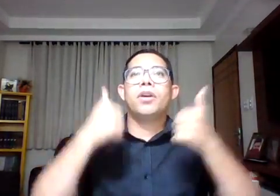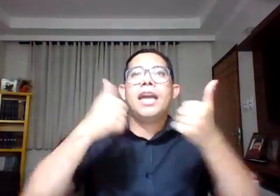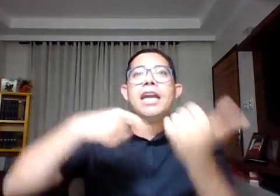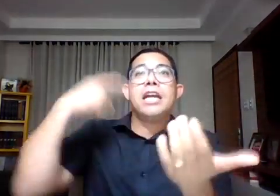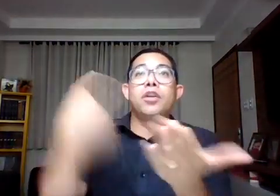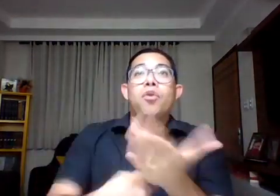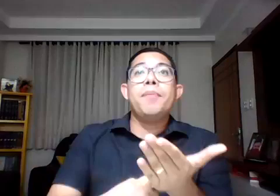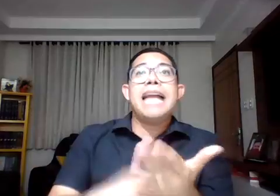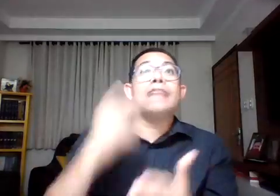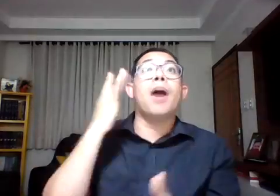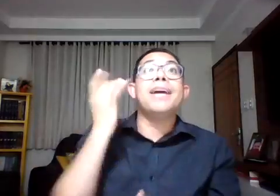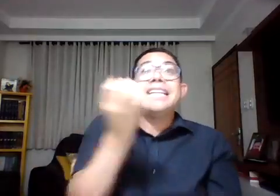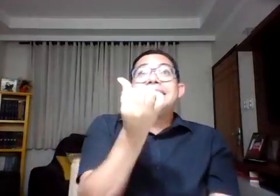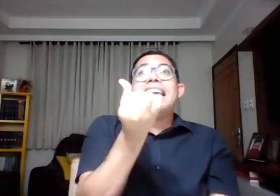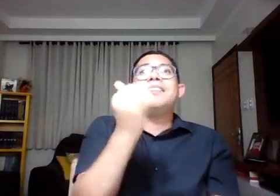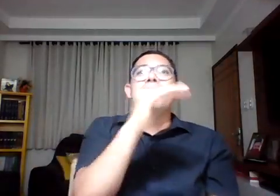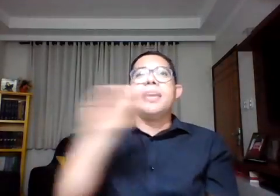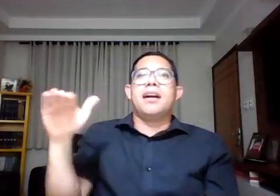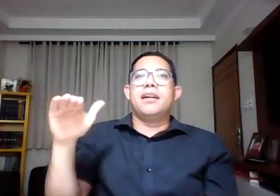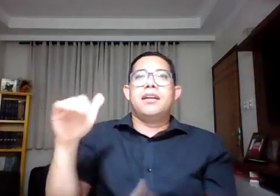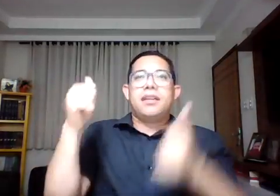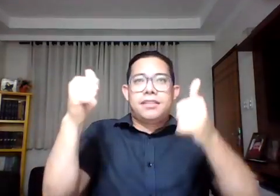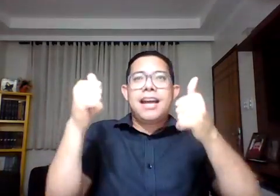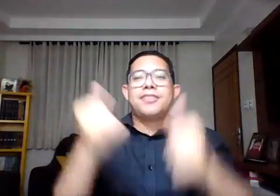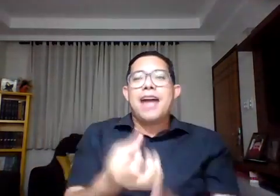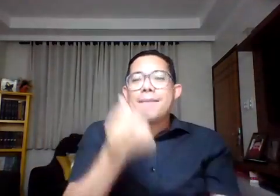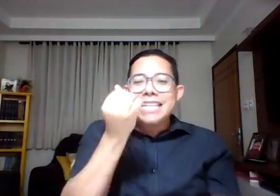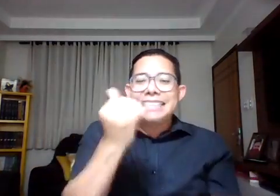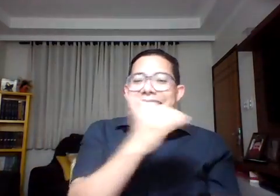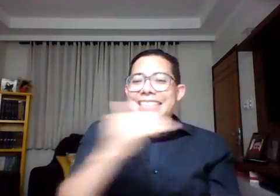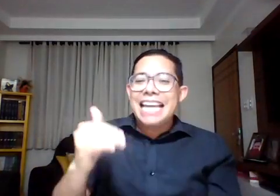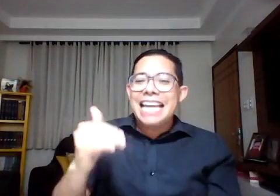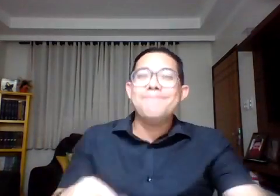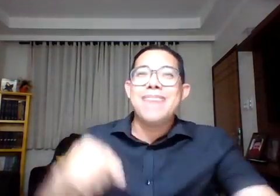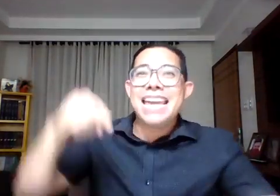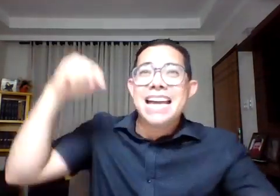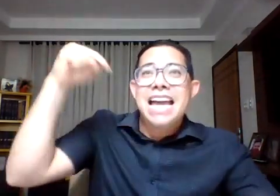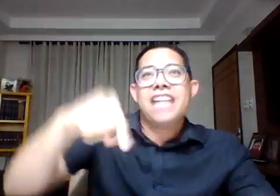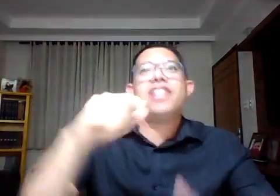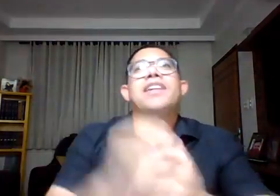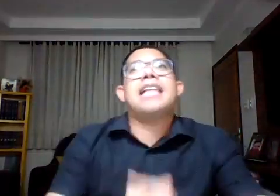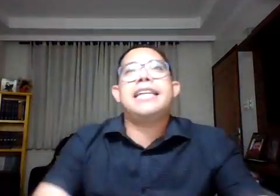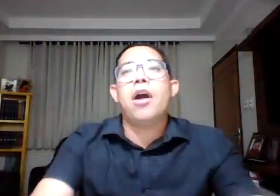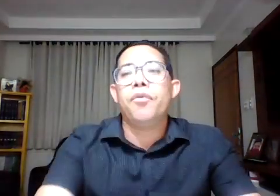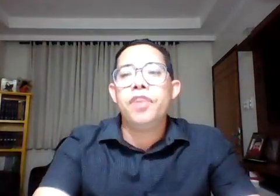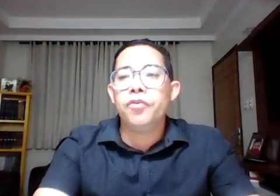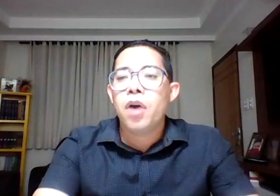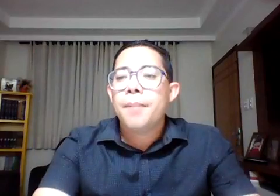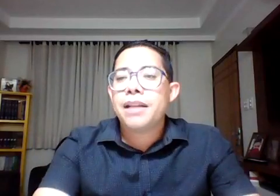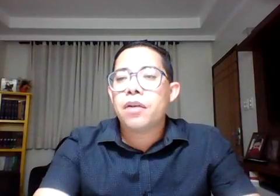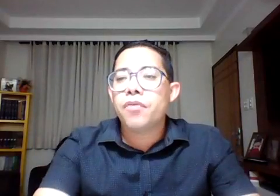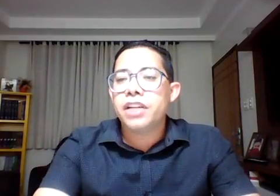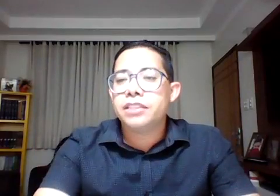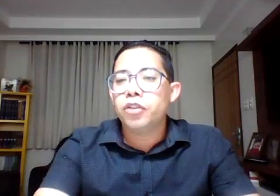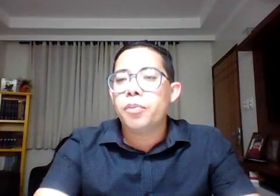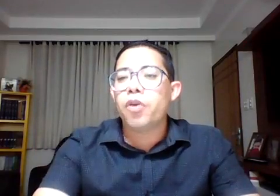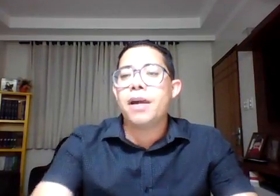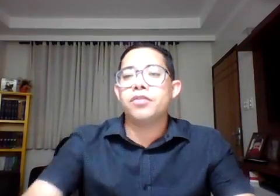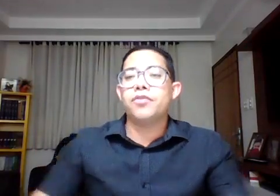Ok? Então, combinado. Amanhã, 6h30. Certo? Amanhã, 6h30, a gente vai estar aqui ao vivo para estar conversando um pouco mais com vocês,